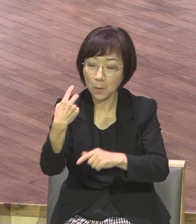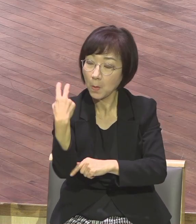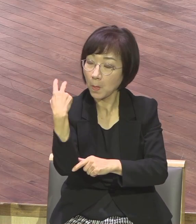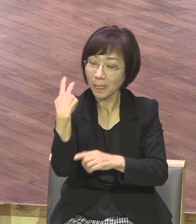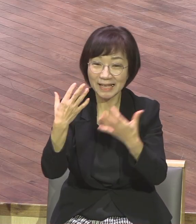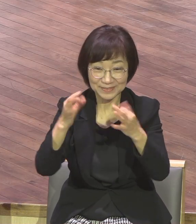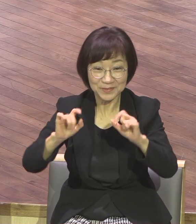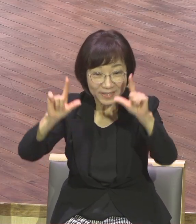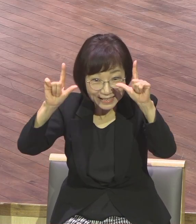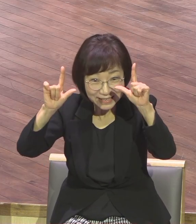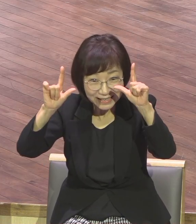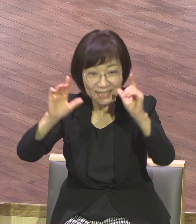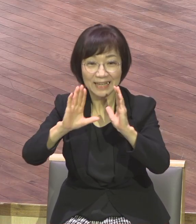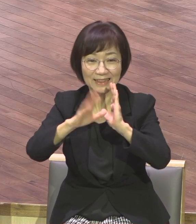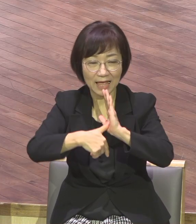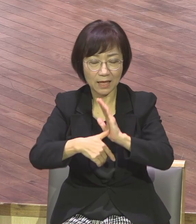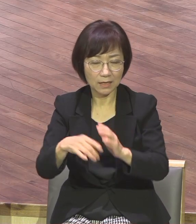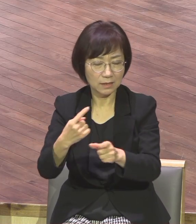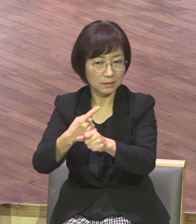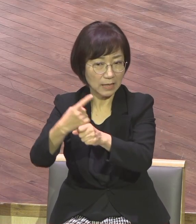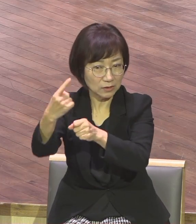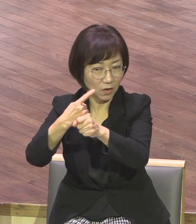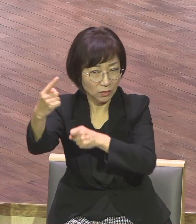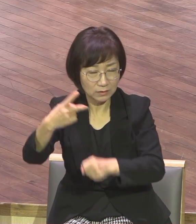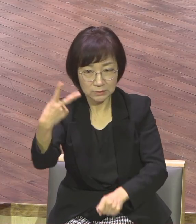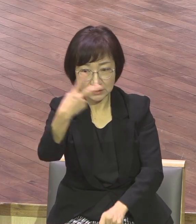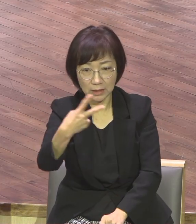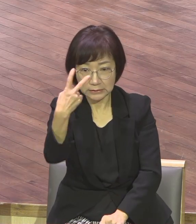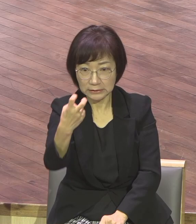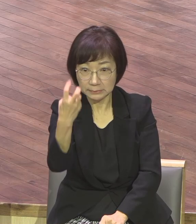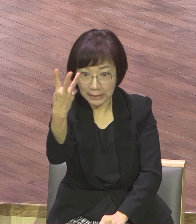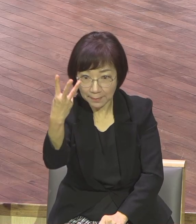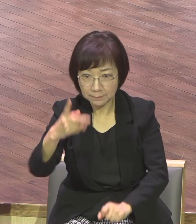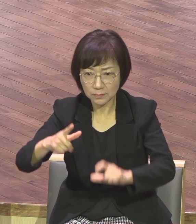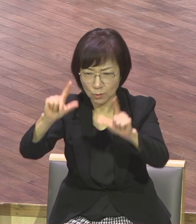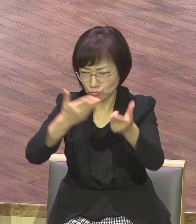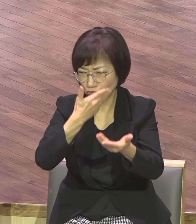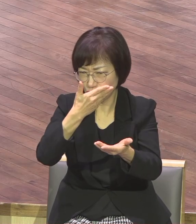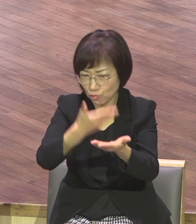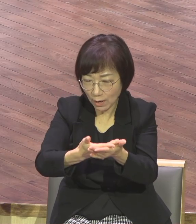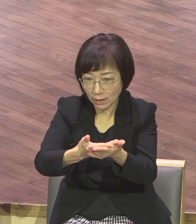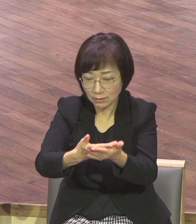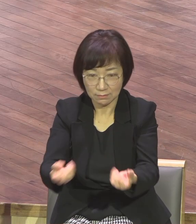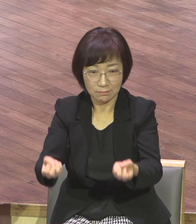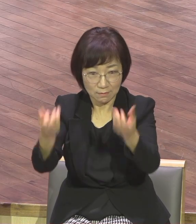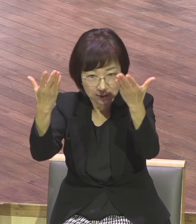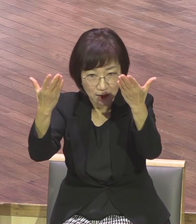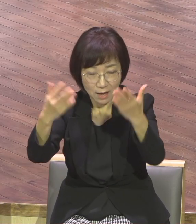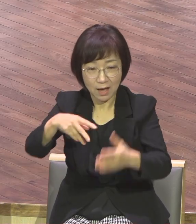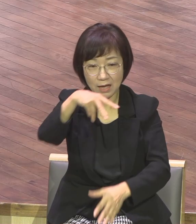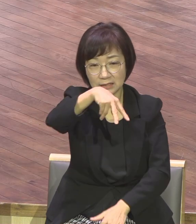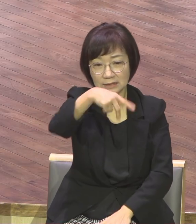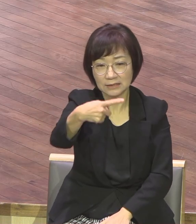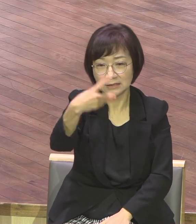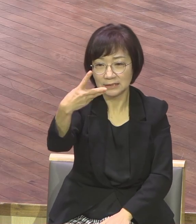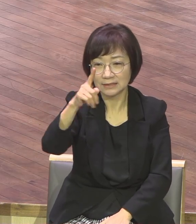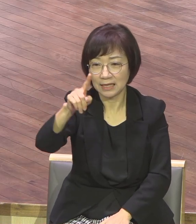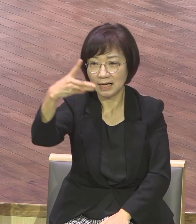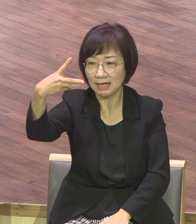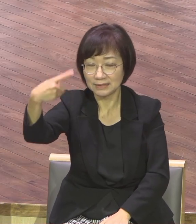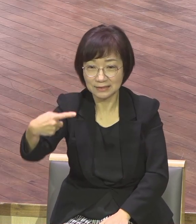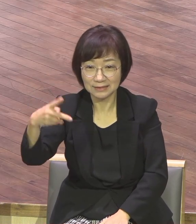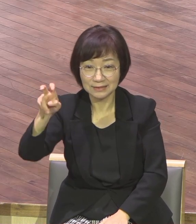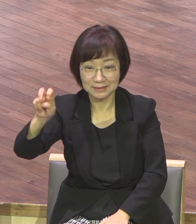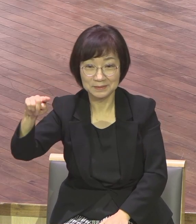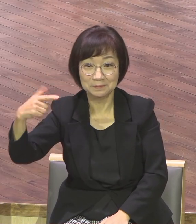2023년 이제 사역의 이 큰 흐름 중 하나인 스타트만 운동에 대해서 말씀을 드렸습니다.